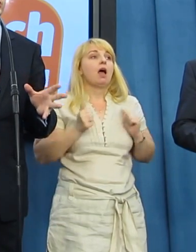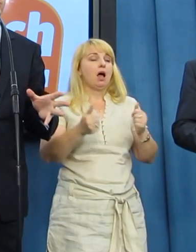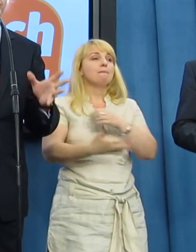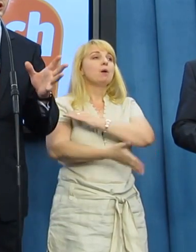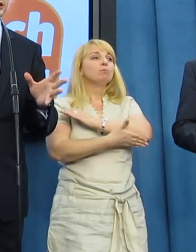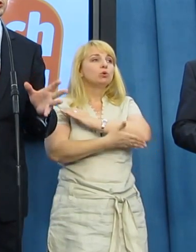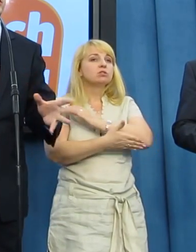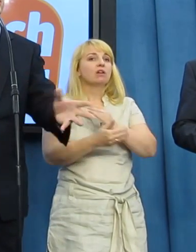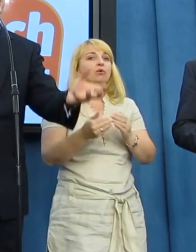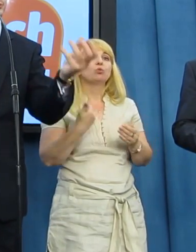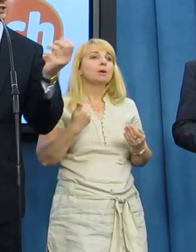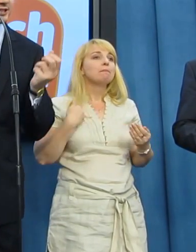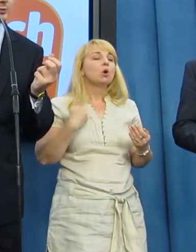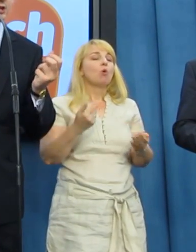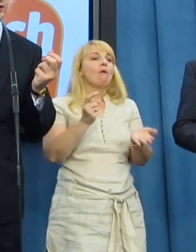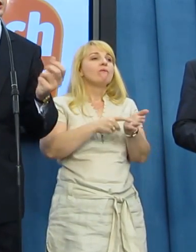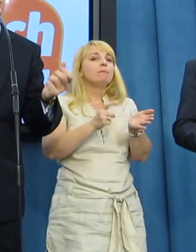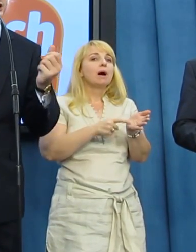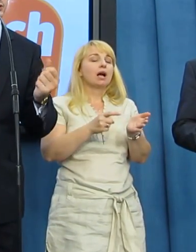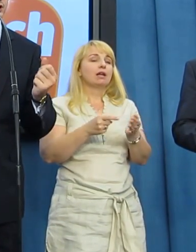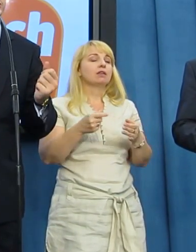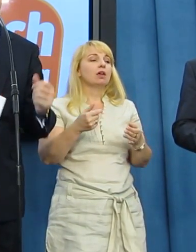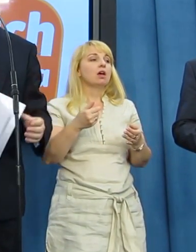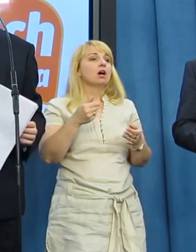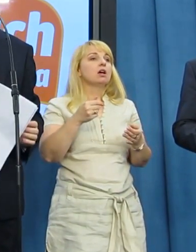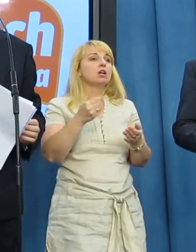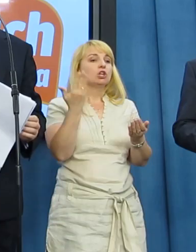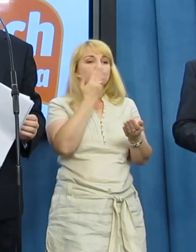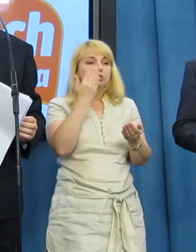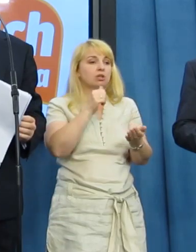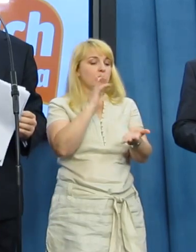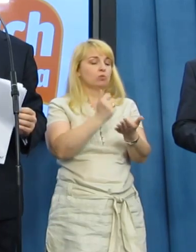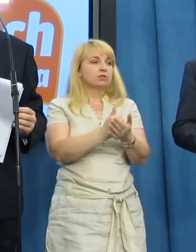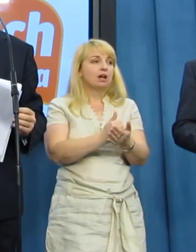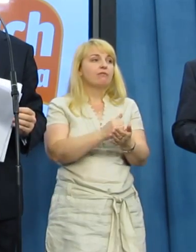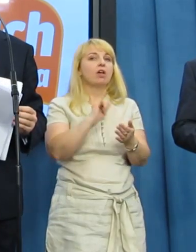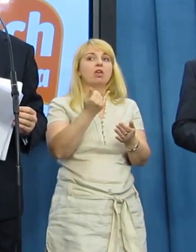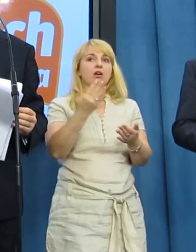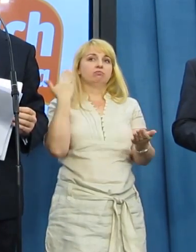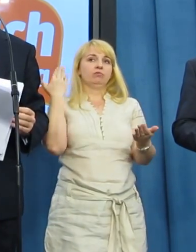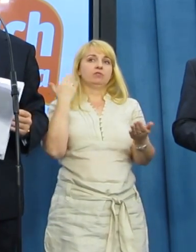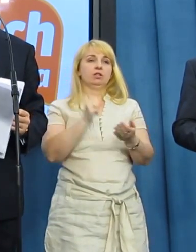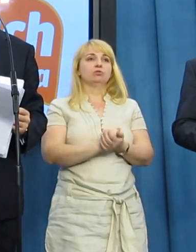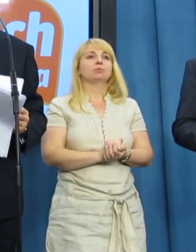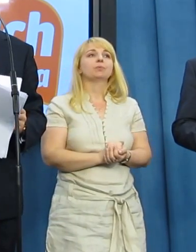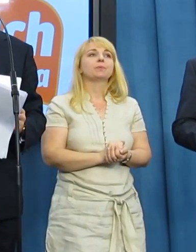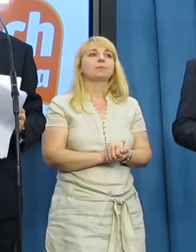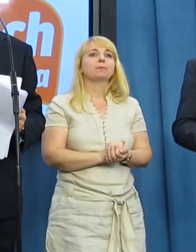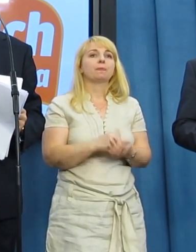władzy publicznej, która ma polegać na tym, że również interpretacje prawa nie działają wstecz. Dziękuję. Dziękuję bardzo.